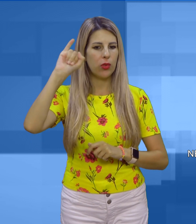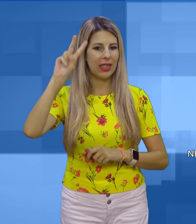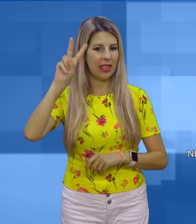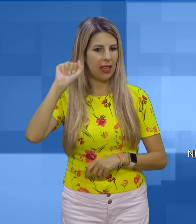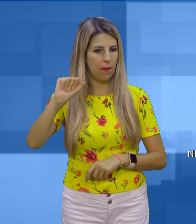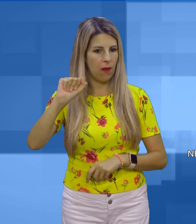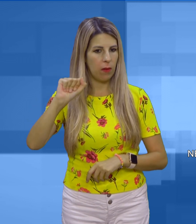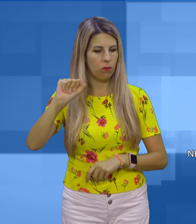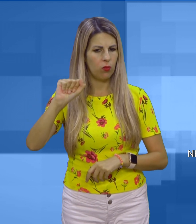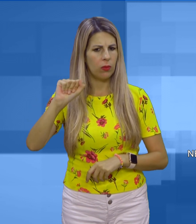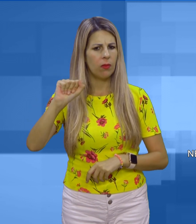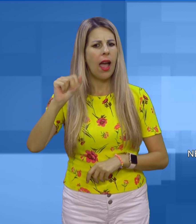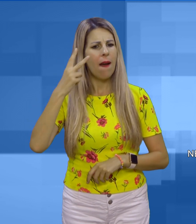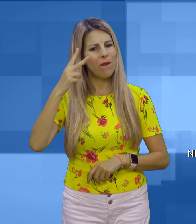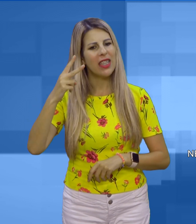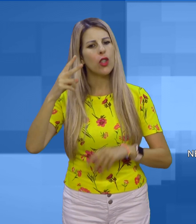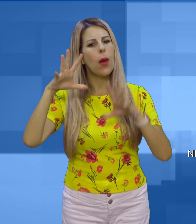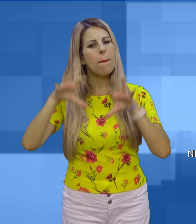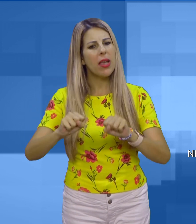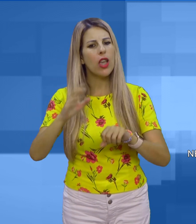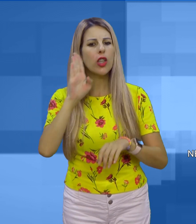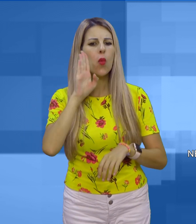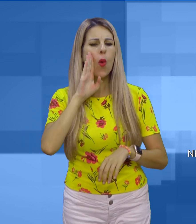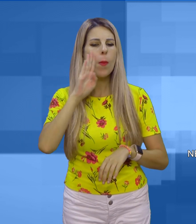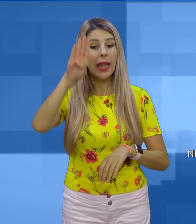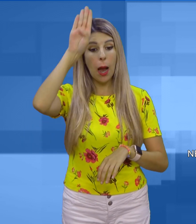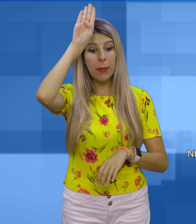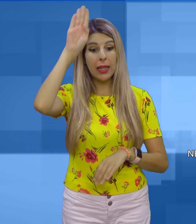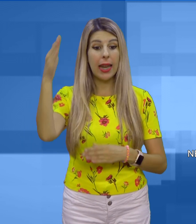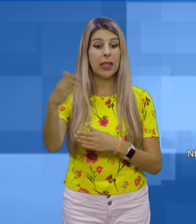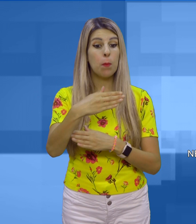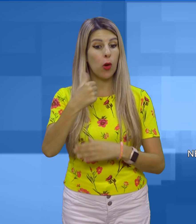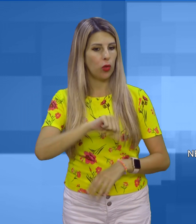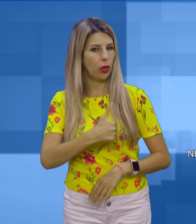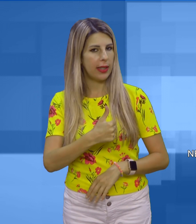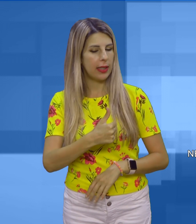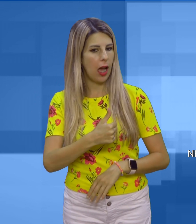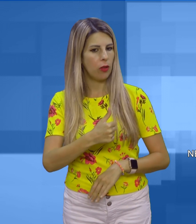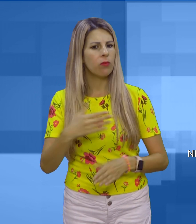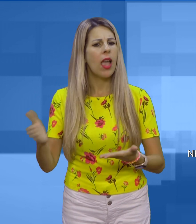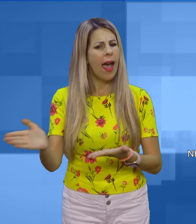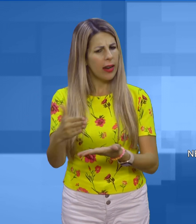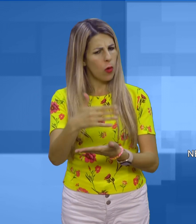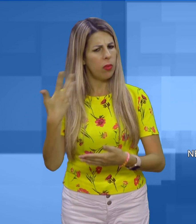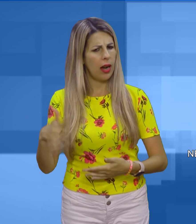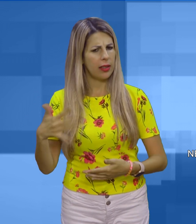visto impegnati gli uomini della Capitaneria di Porto di Oristano. È stata recuperata una linea